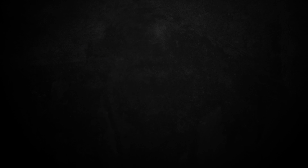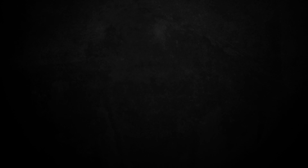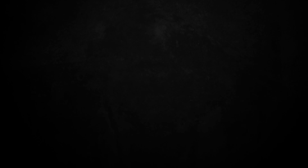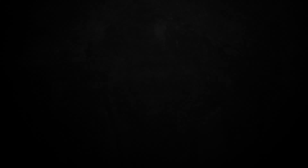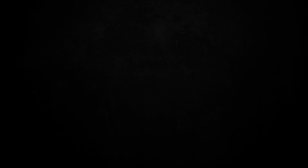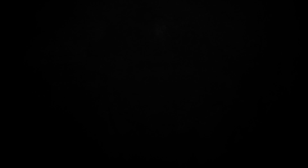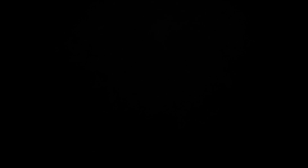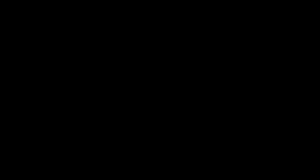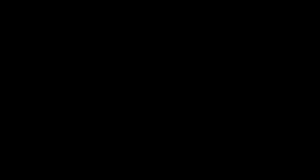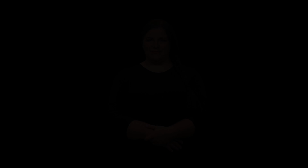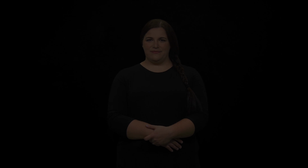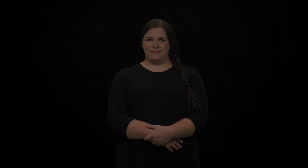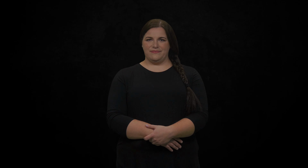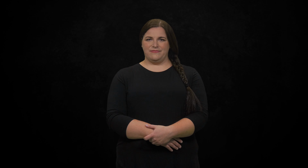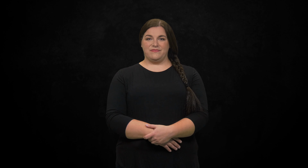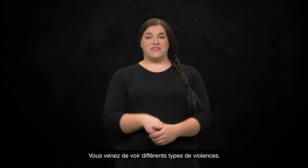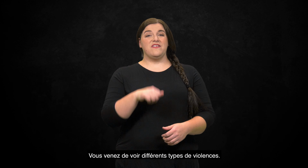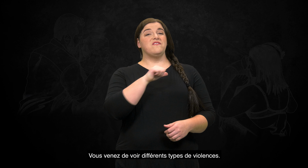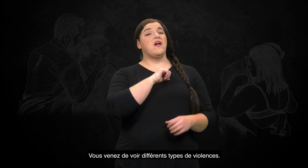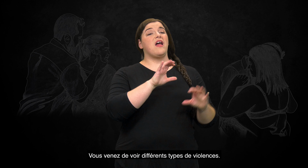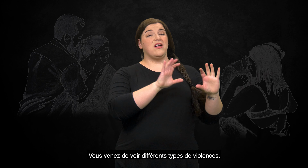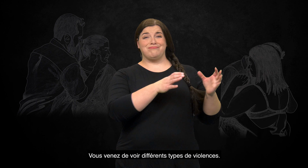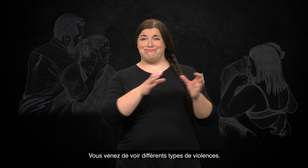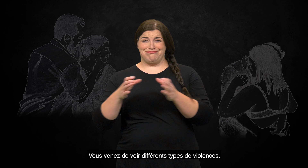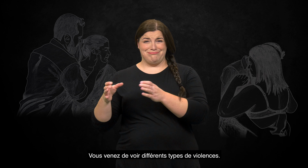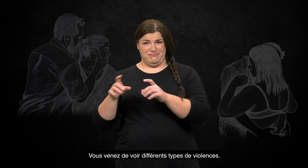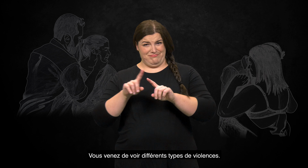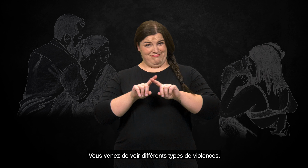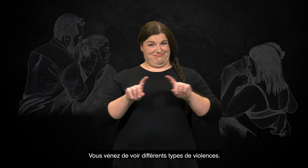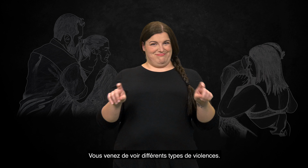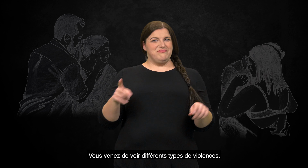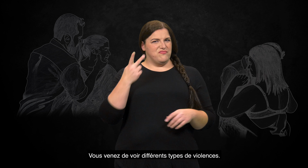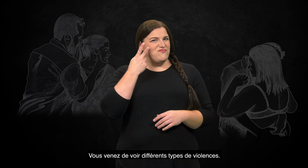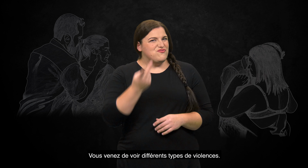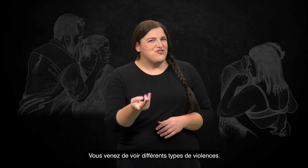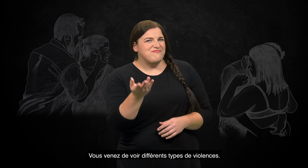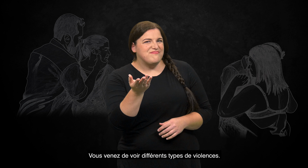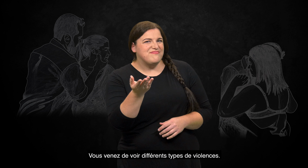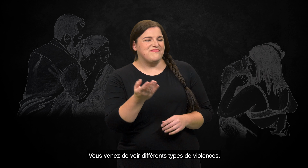Arrête! Vous venez de voir différents types de violences.